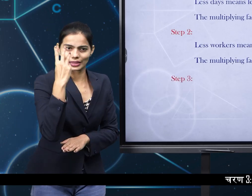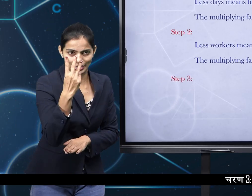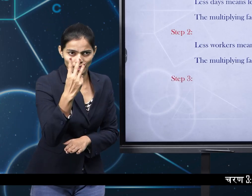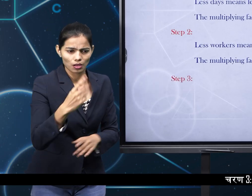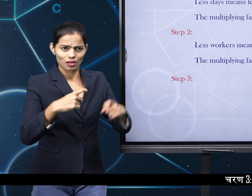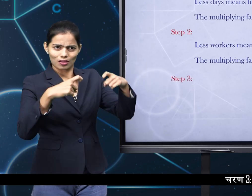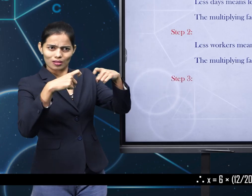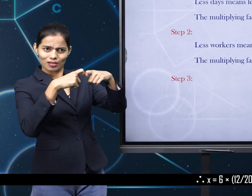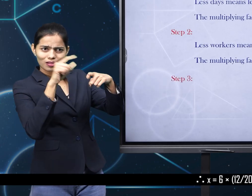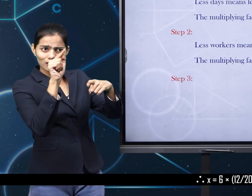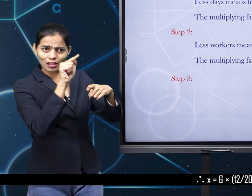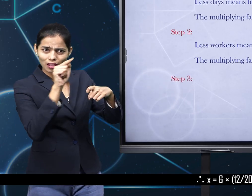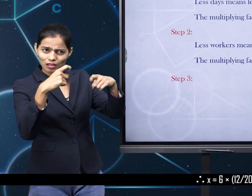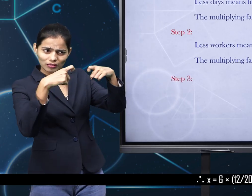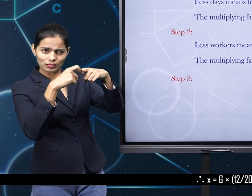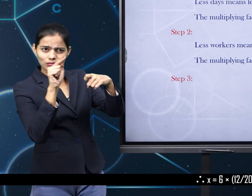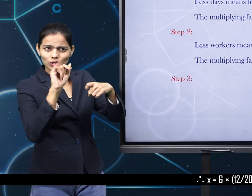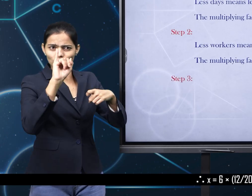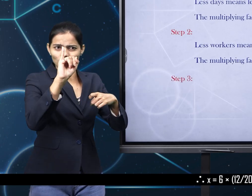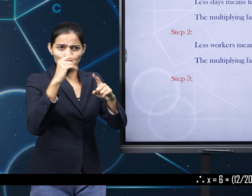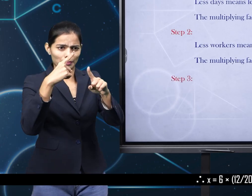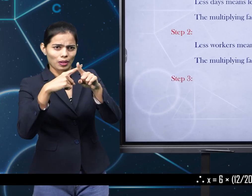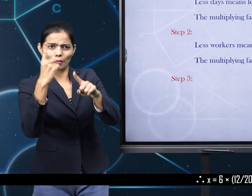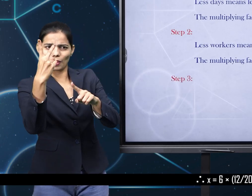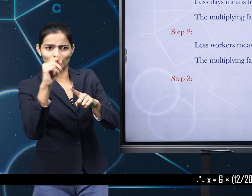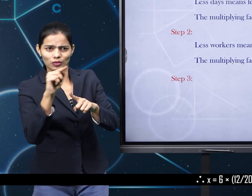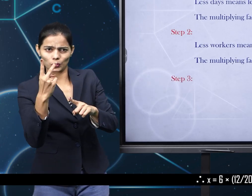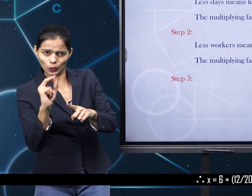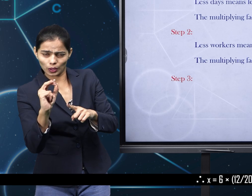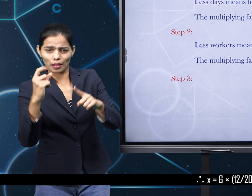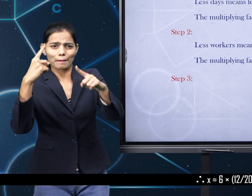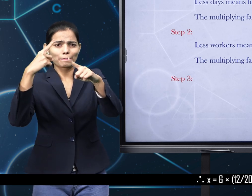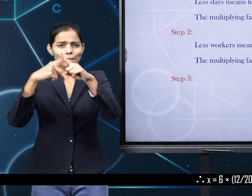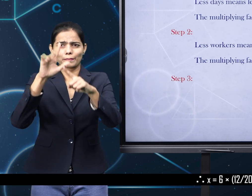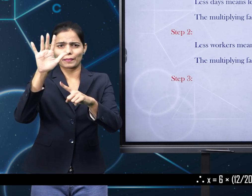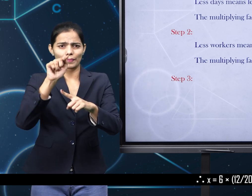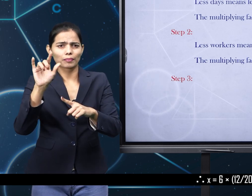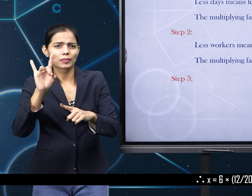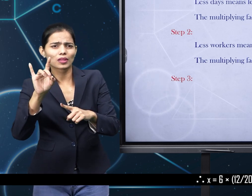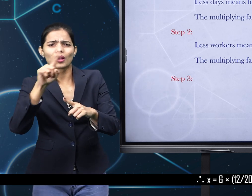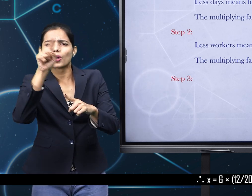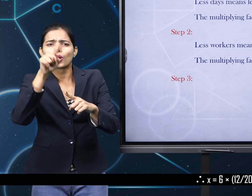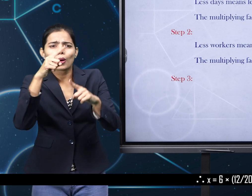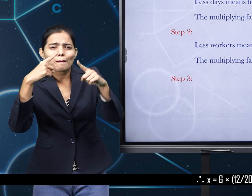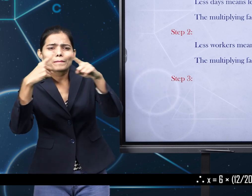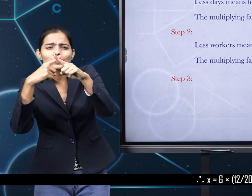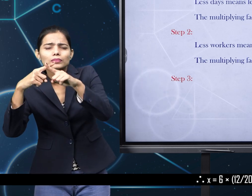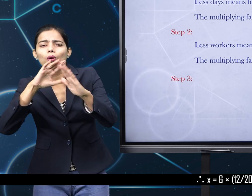3. म्हणून x बरोबर 6 गुणिले 12 भागिले 20 गुणिले 5 भागिले